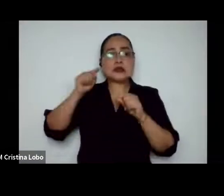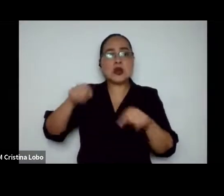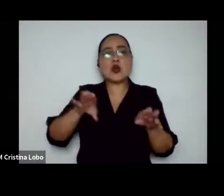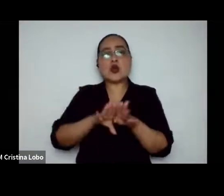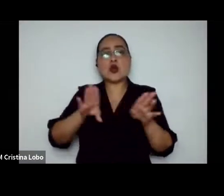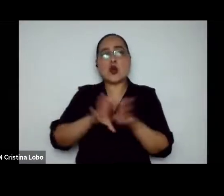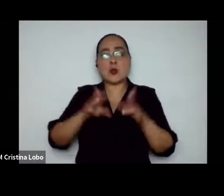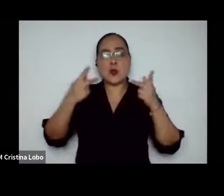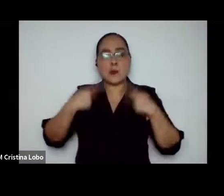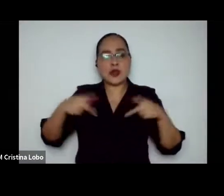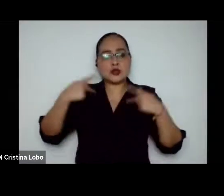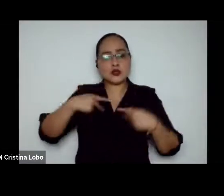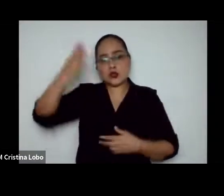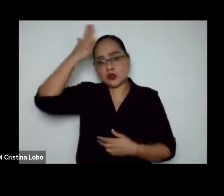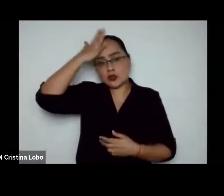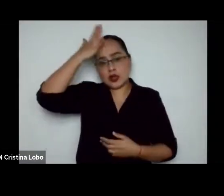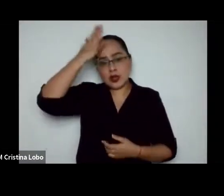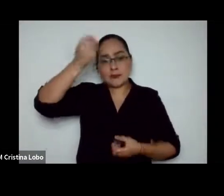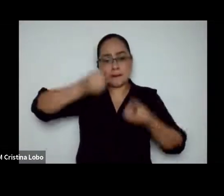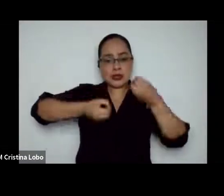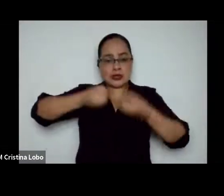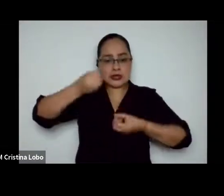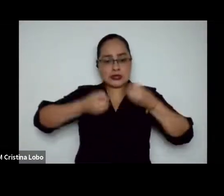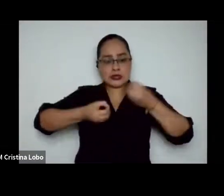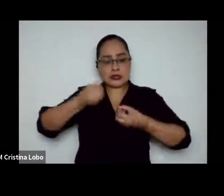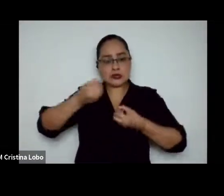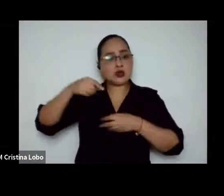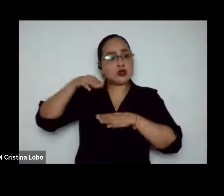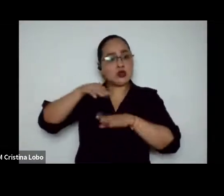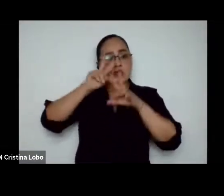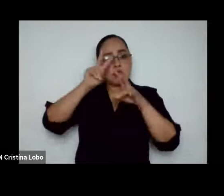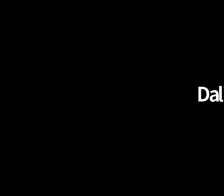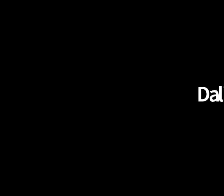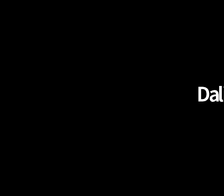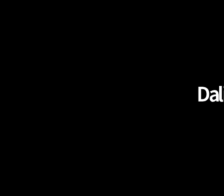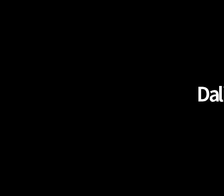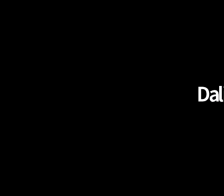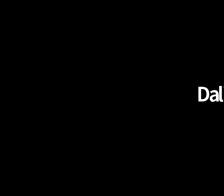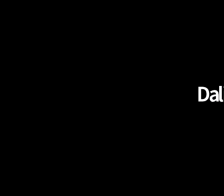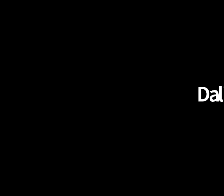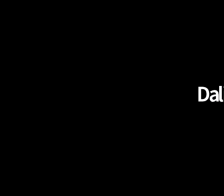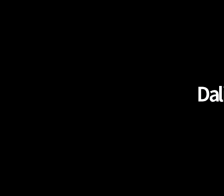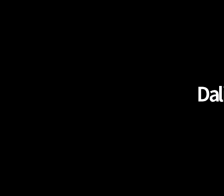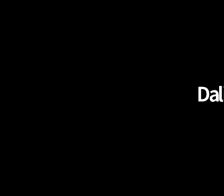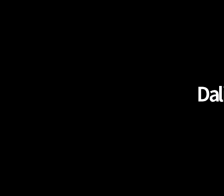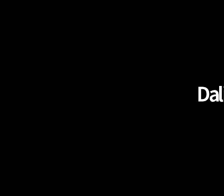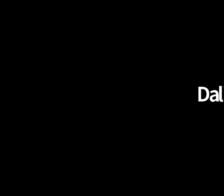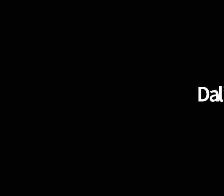conocer de temas de derechos humanos. Entonces yo diría que la primera etapa